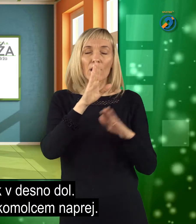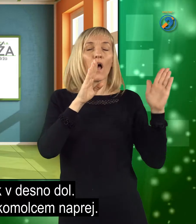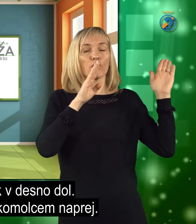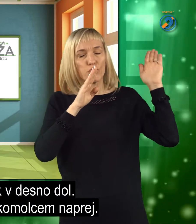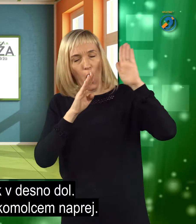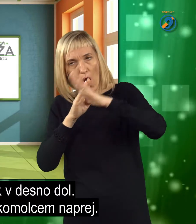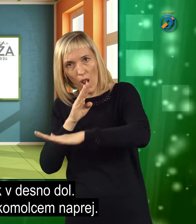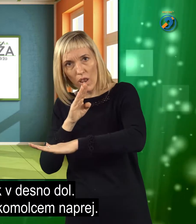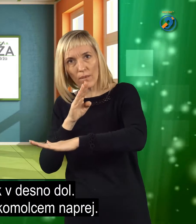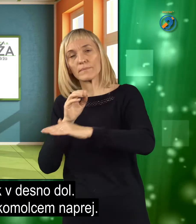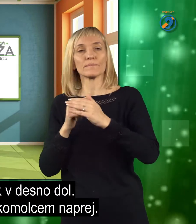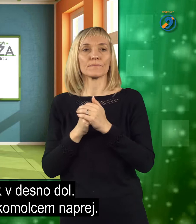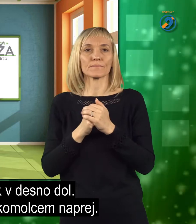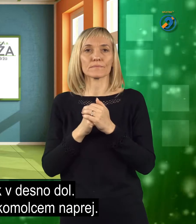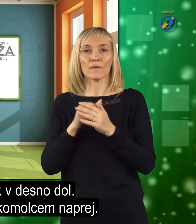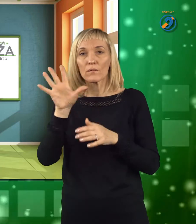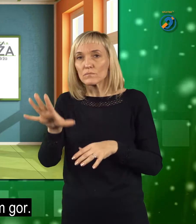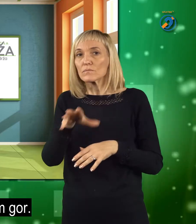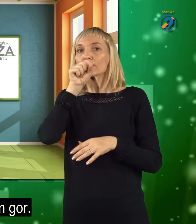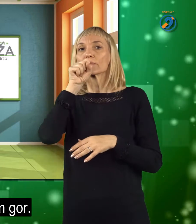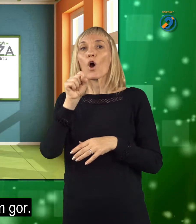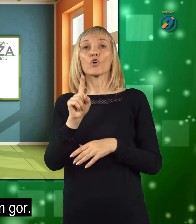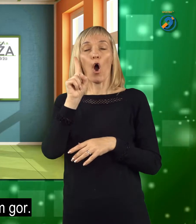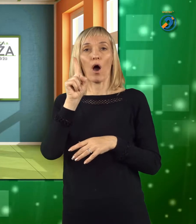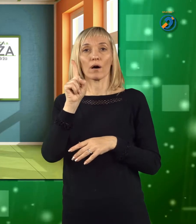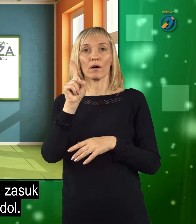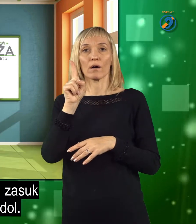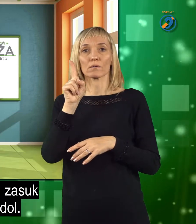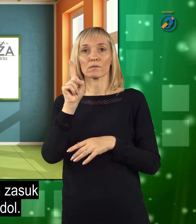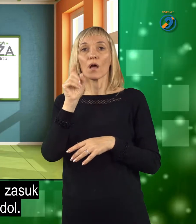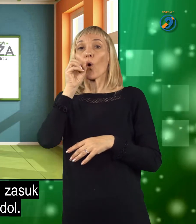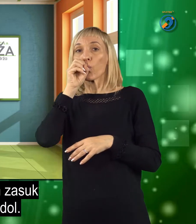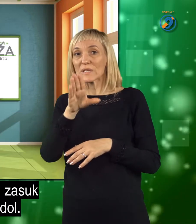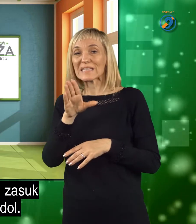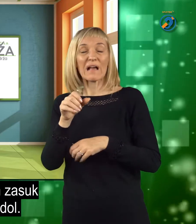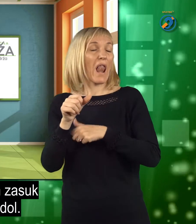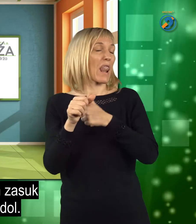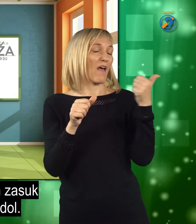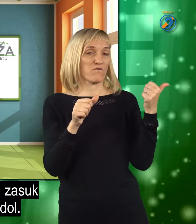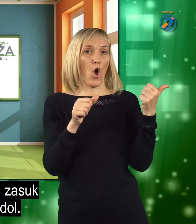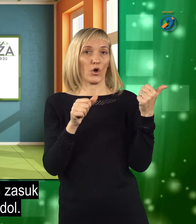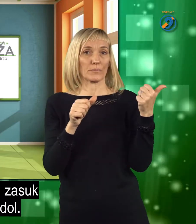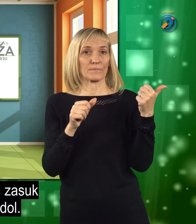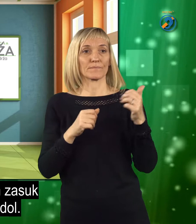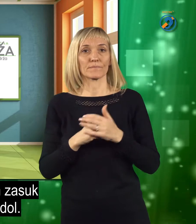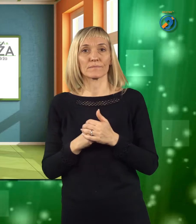pustijo komolcem naprej. Z vdihom gor, z izdihom zasuk v levo,